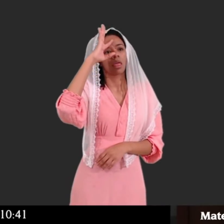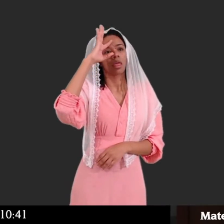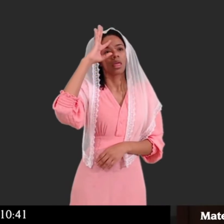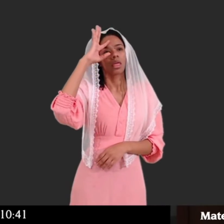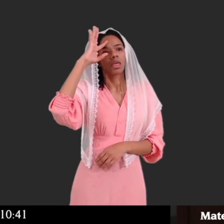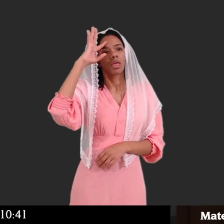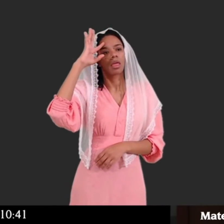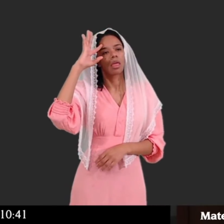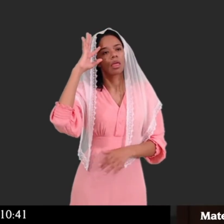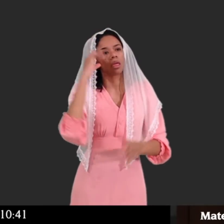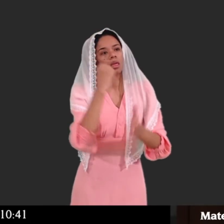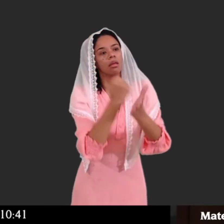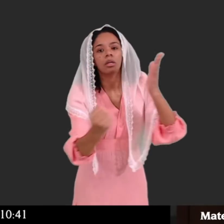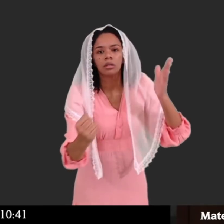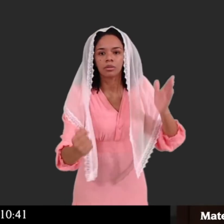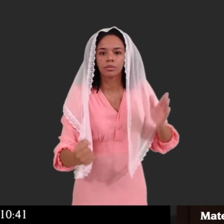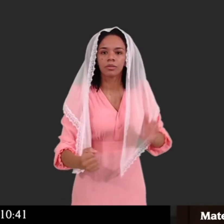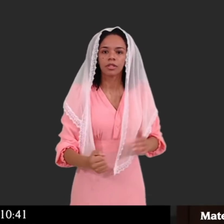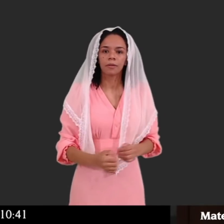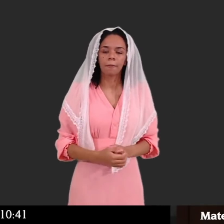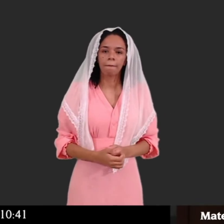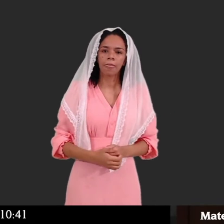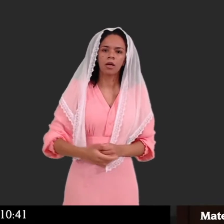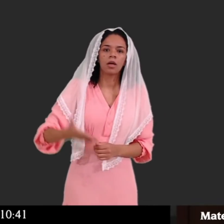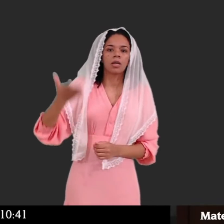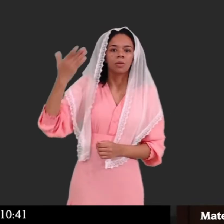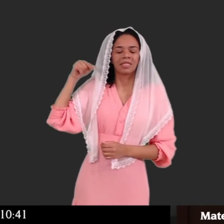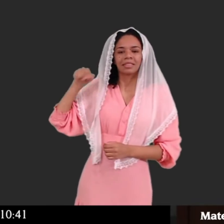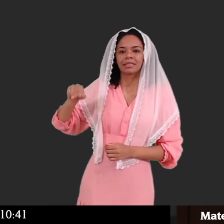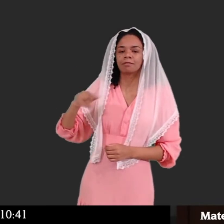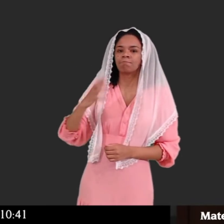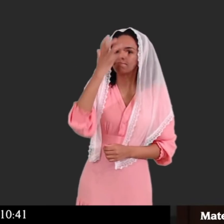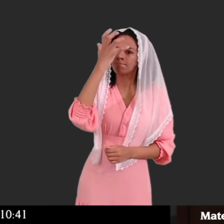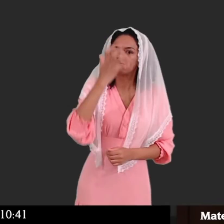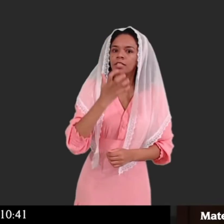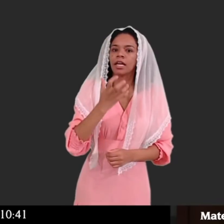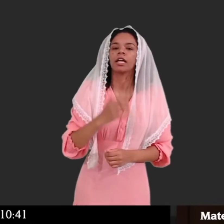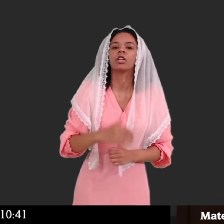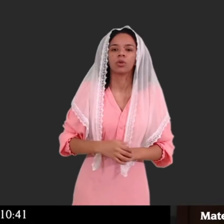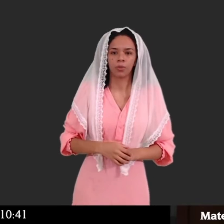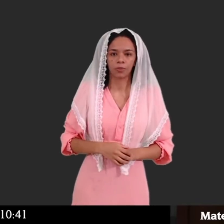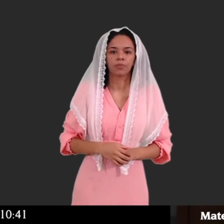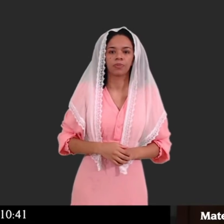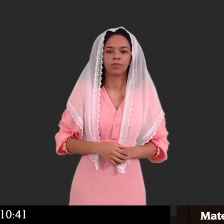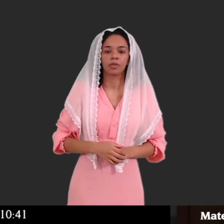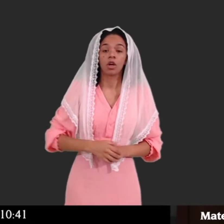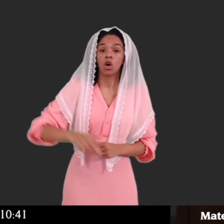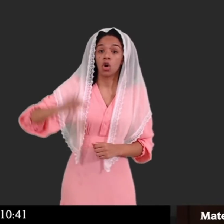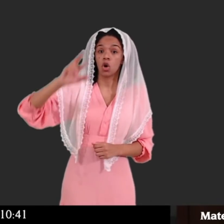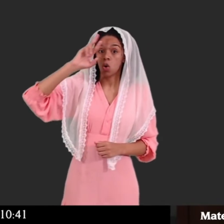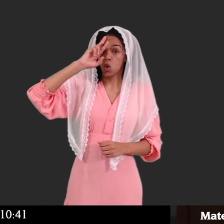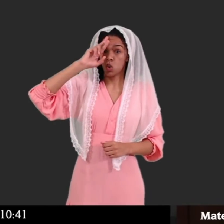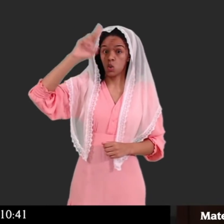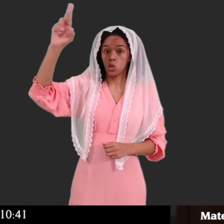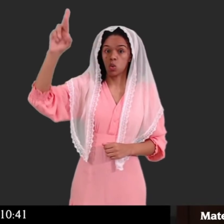tempo a coisa se agravou tanto, e esse sono foi tão sério, que chegou a irritar o Senhor de tal forma,